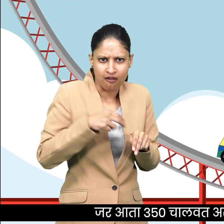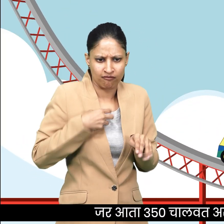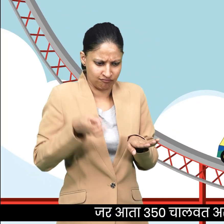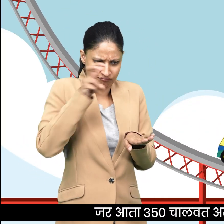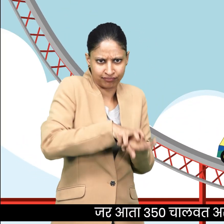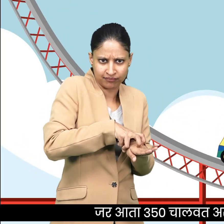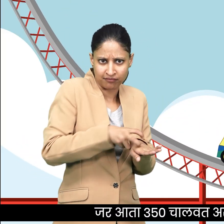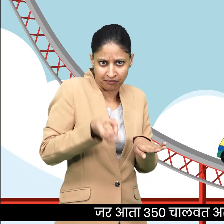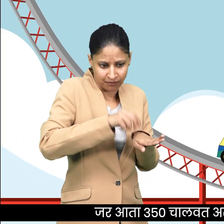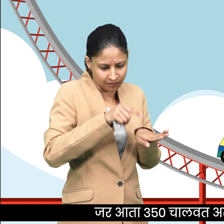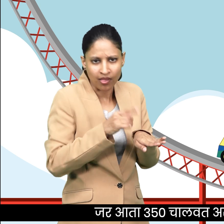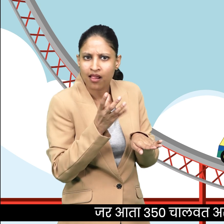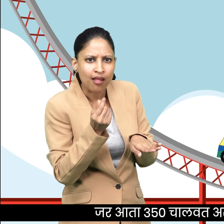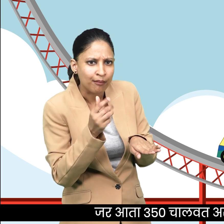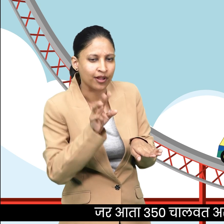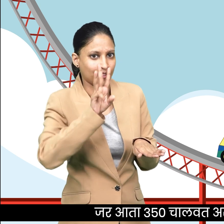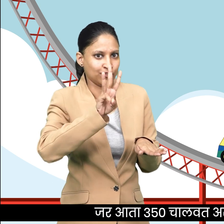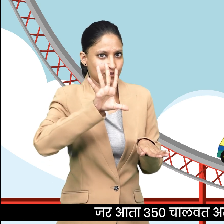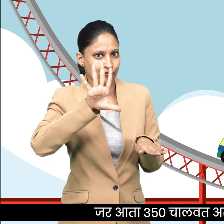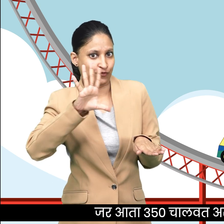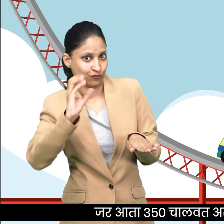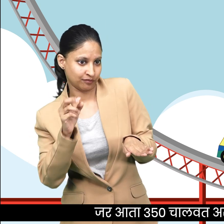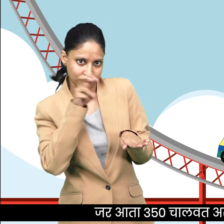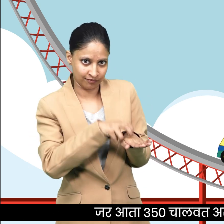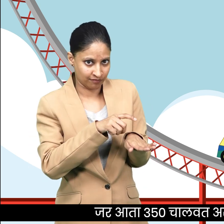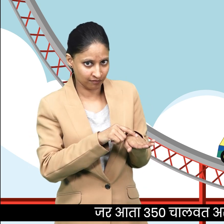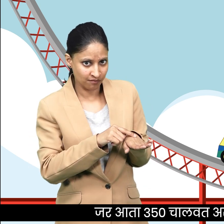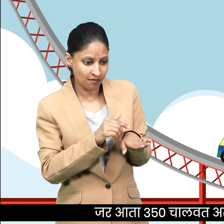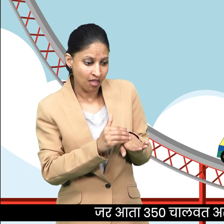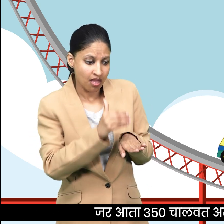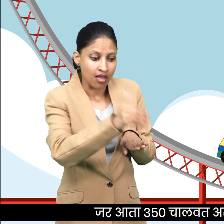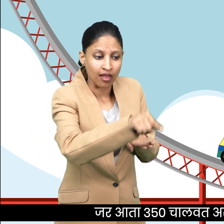जर आता 350 चालवत असेल तर त्याआधी कोण आले होते?